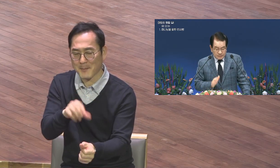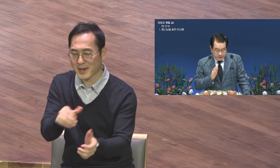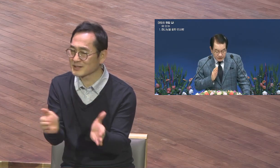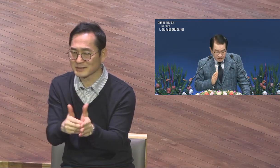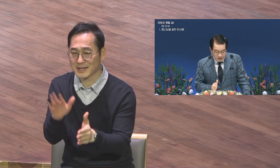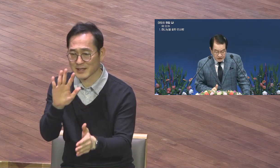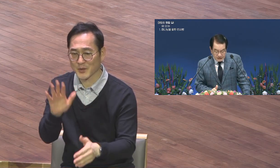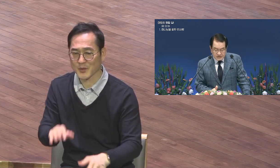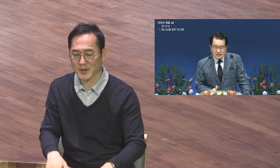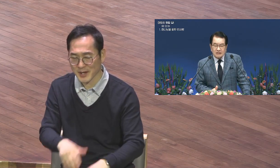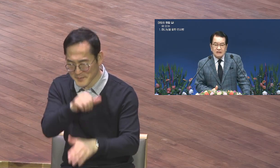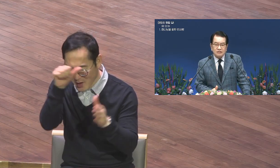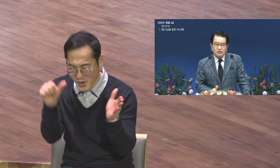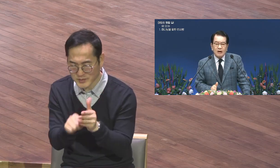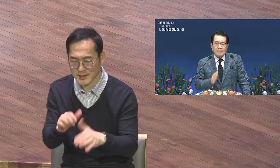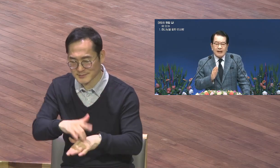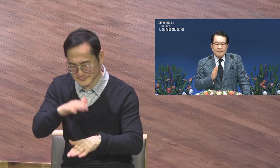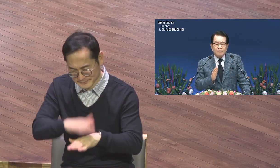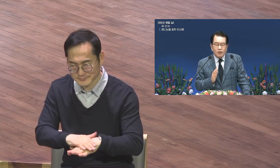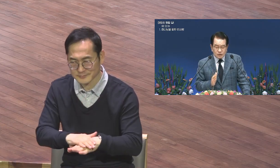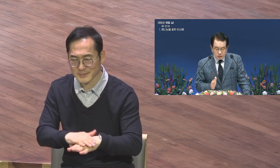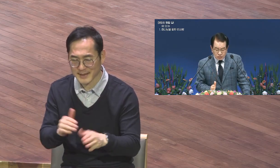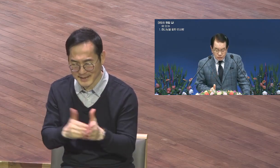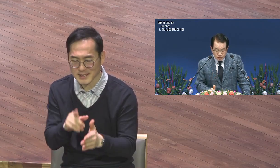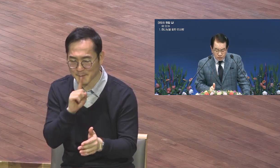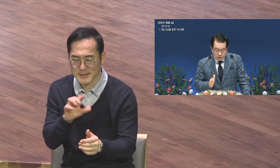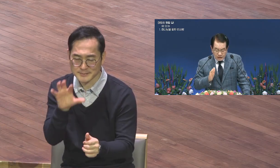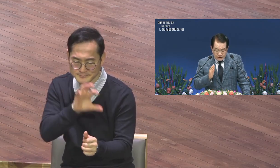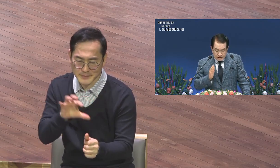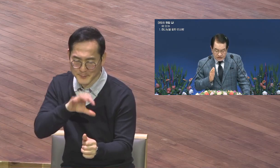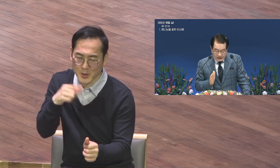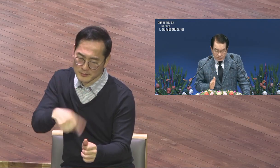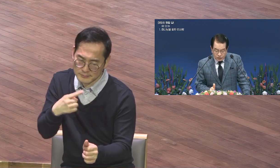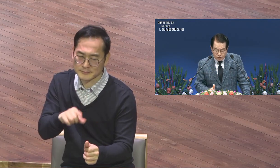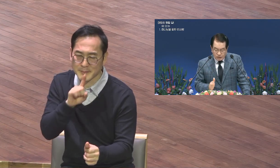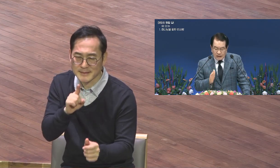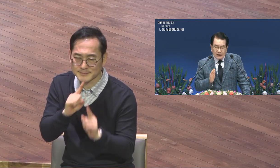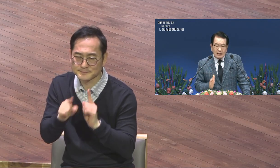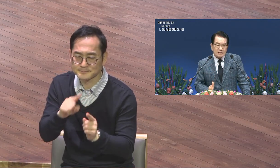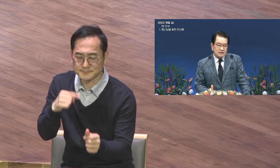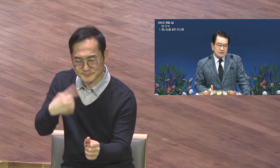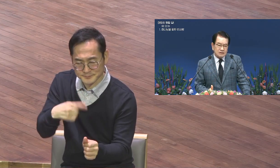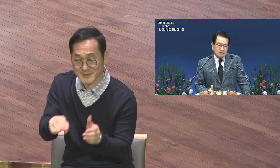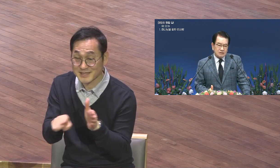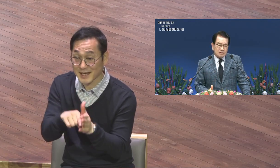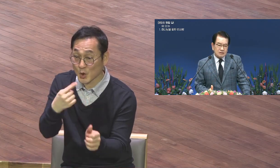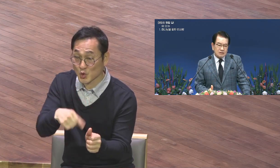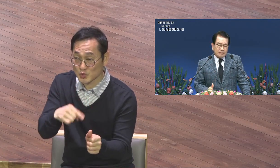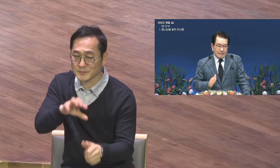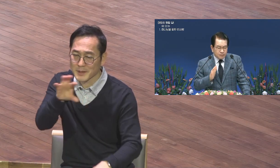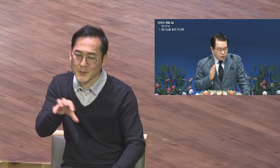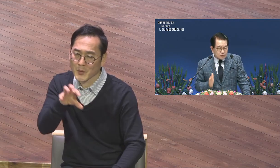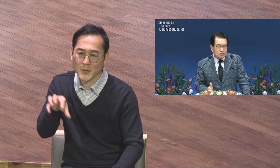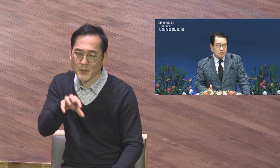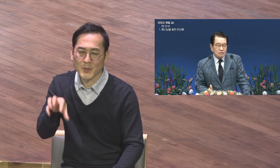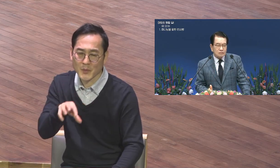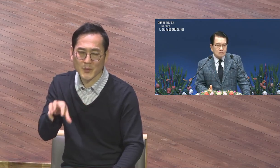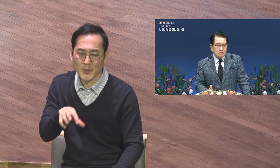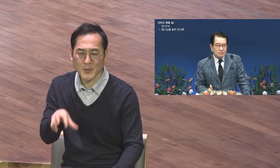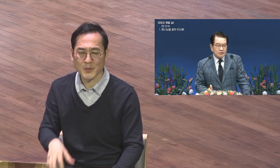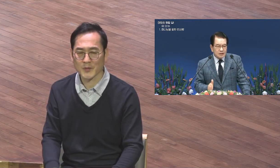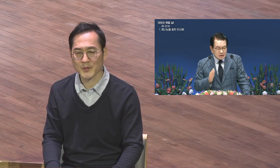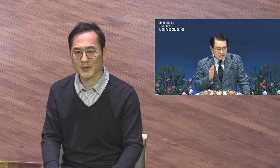아니에요. 평생 체질이 될 수도 반복적으로 신앙교육을 하라는 뜻이에요.